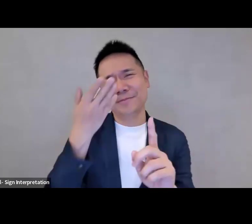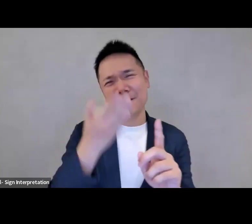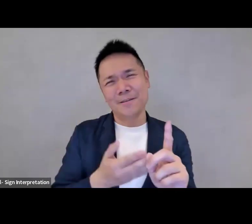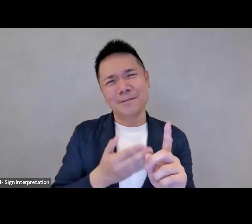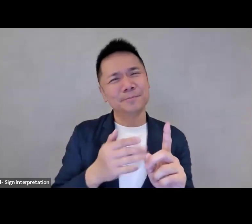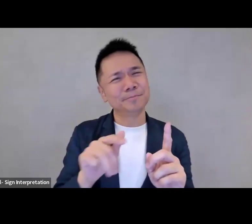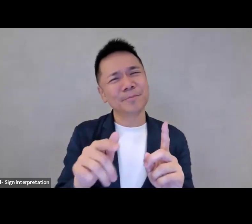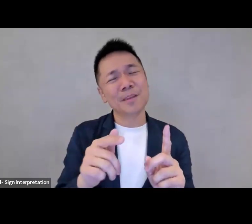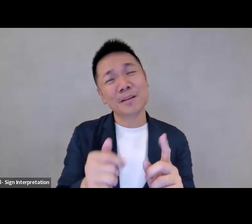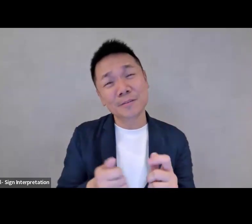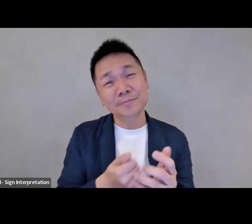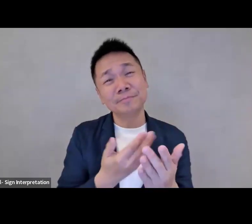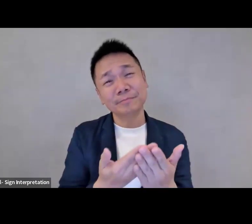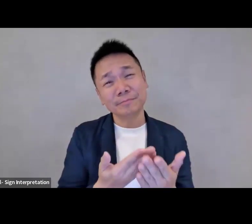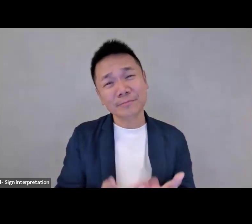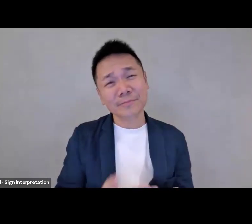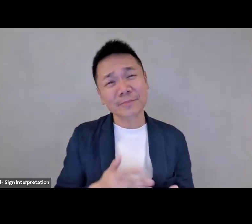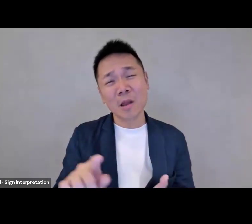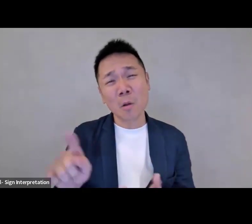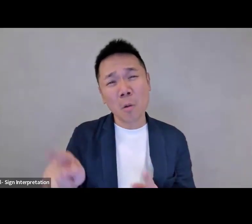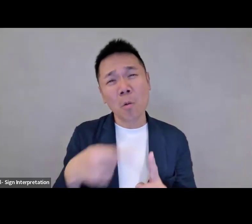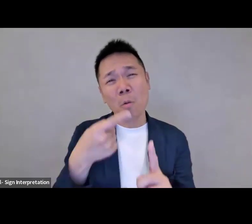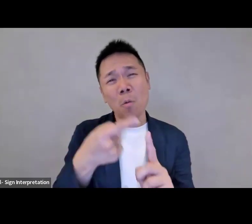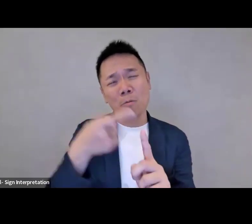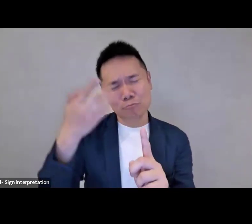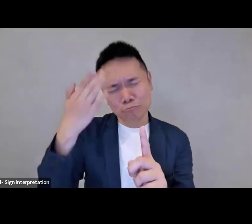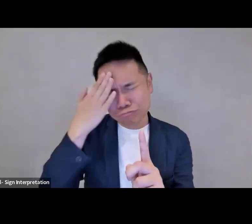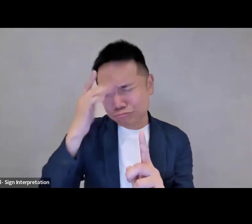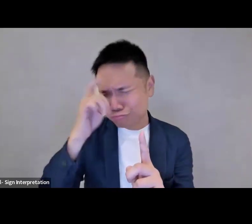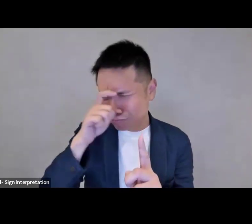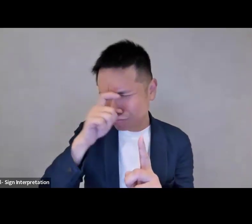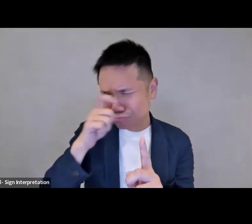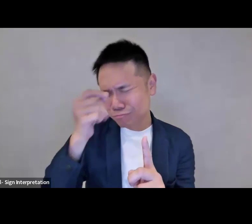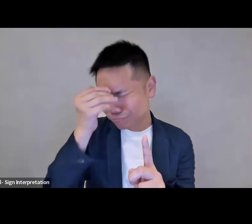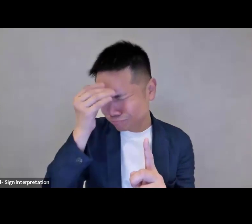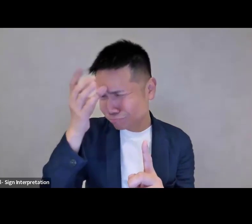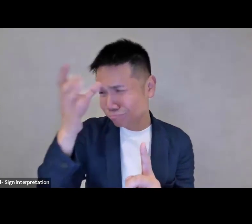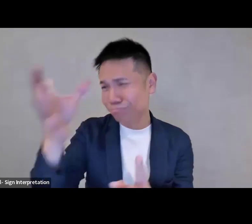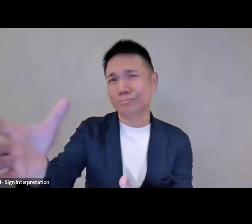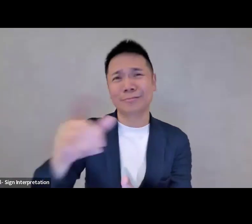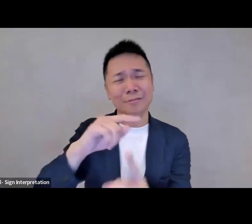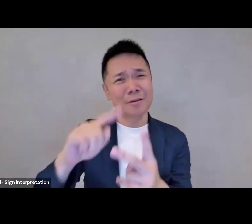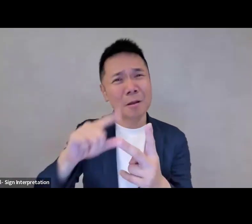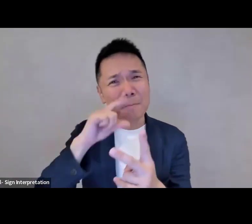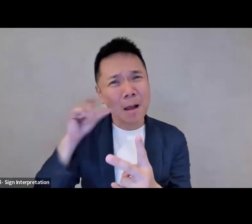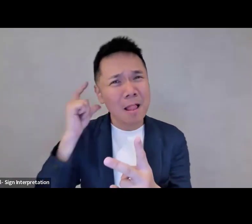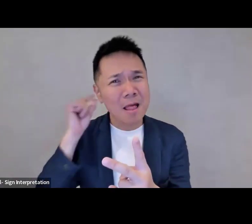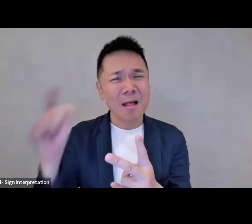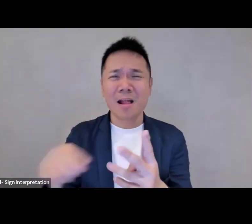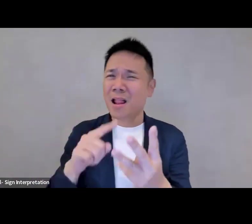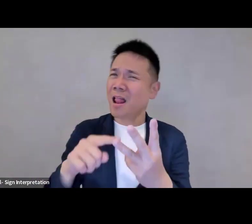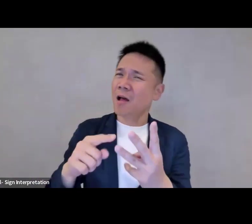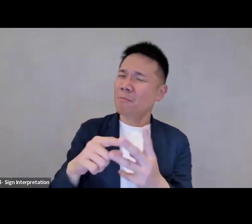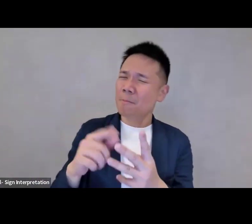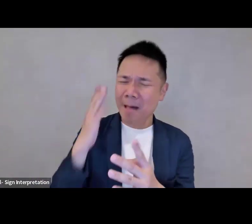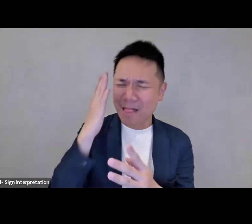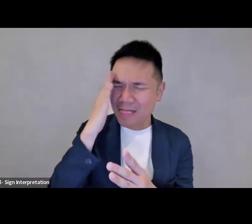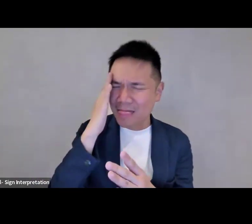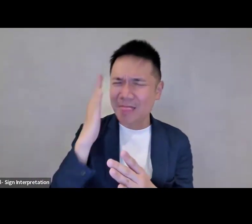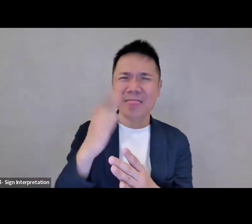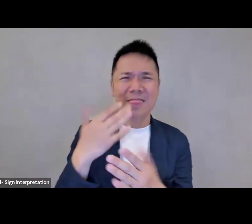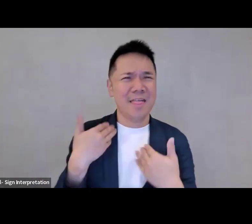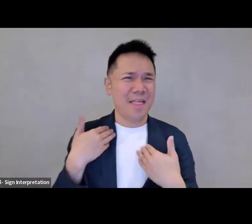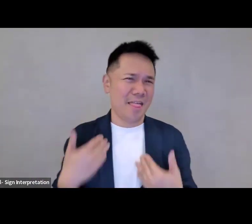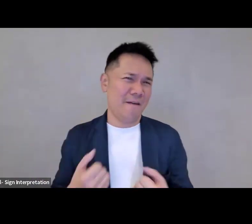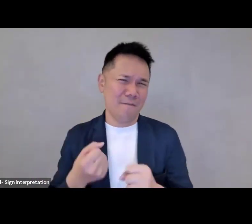而且呢，我跟他有很多的这个纪念，想要跟大家一起分享，因为他是一个慈善